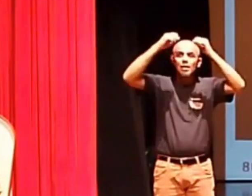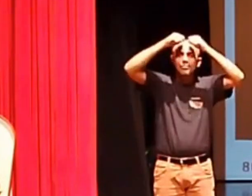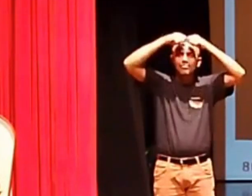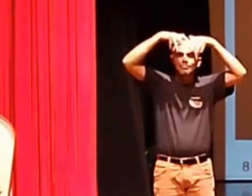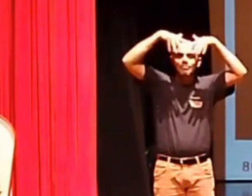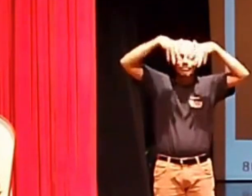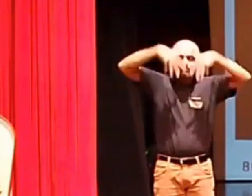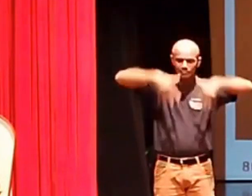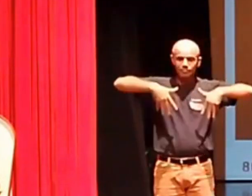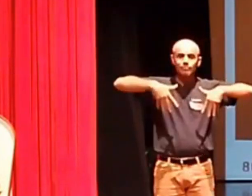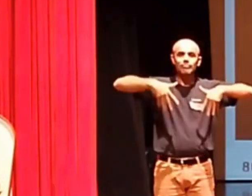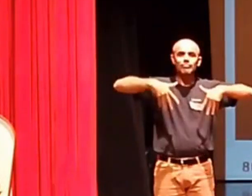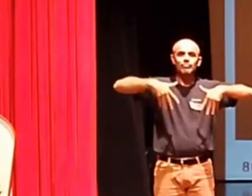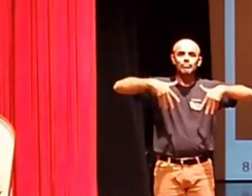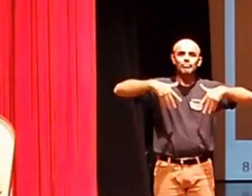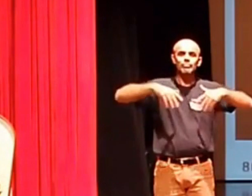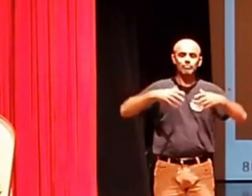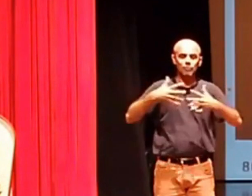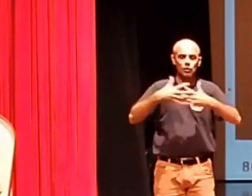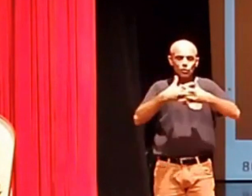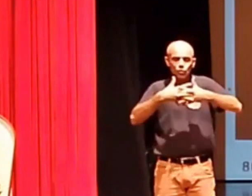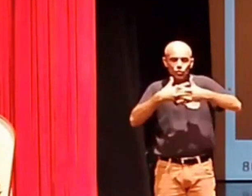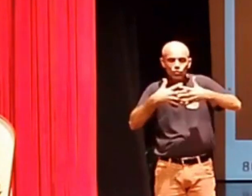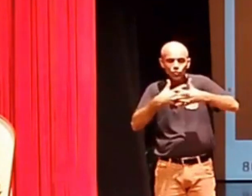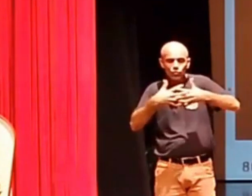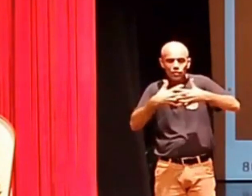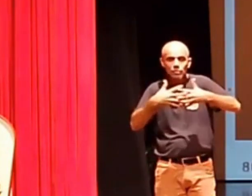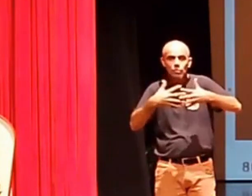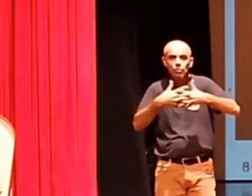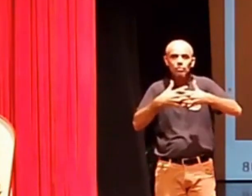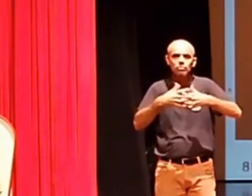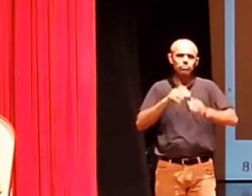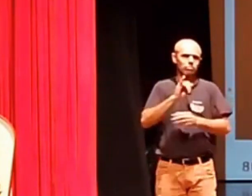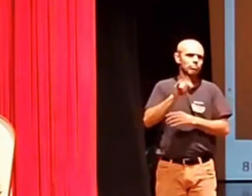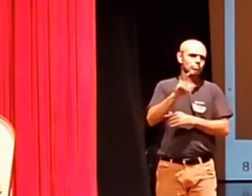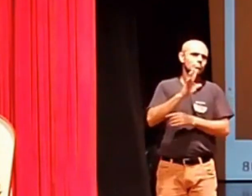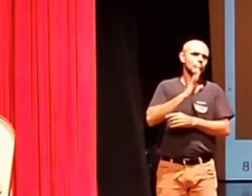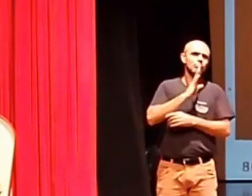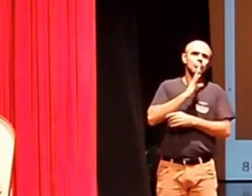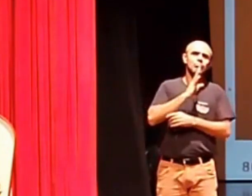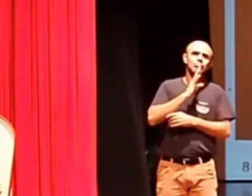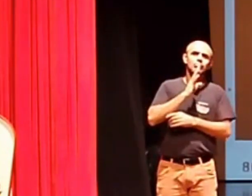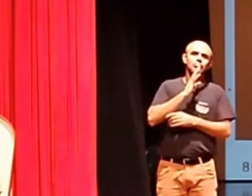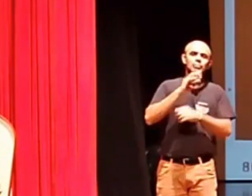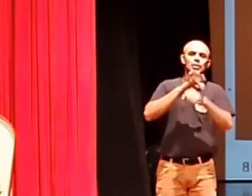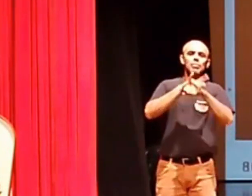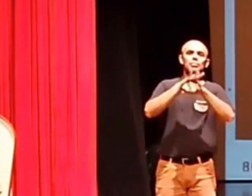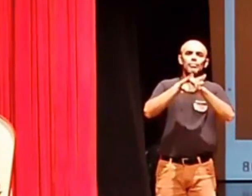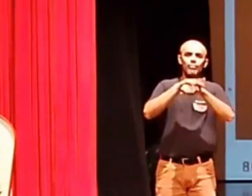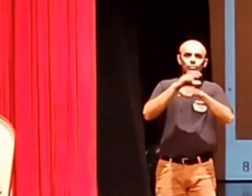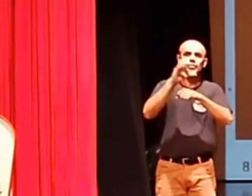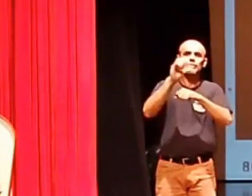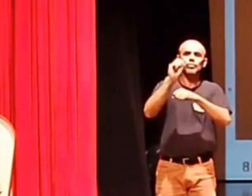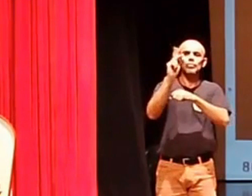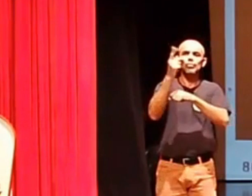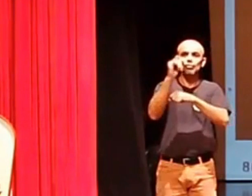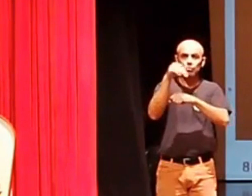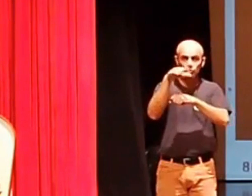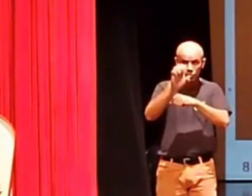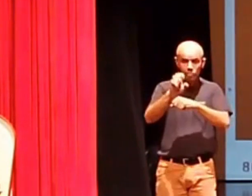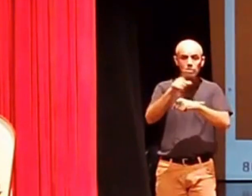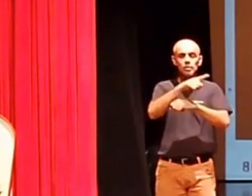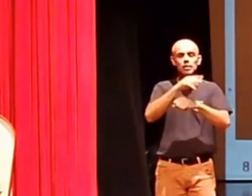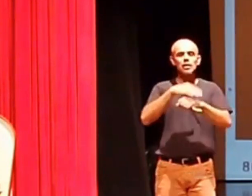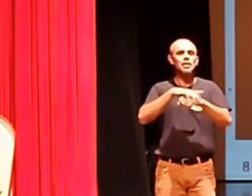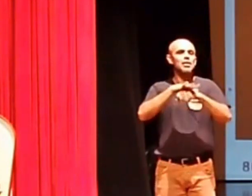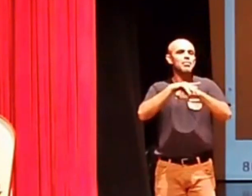Por exemplo, distrofias musculares, né? Não sei se vocês já ouviram falar da patologia do Shane, que é uma